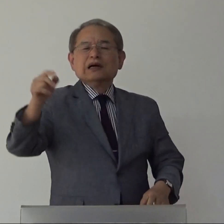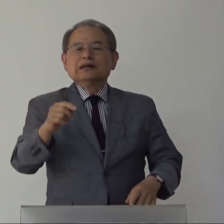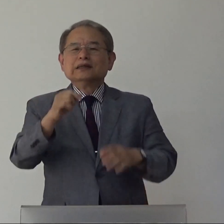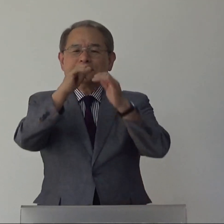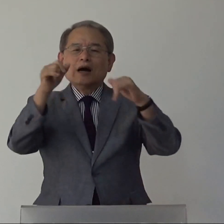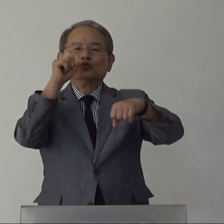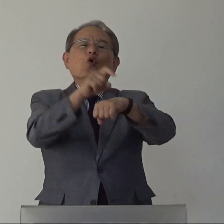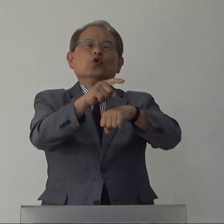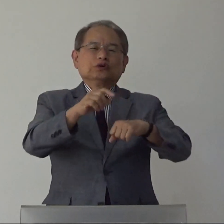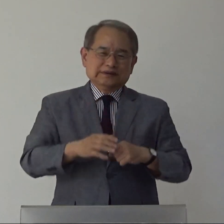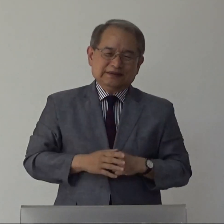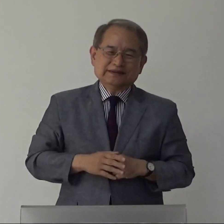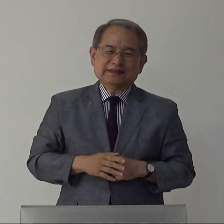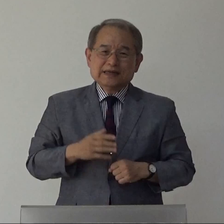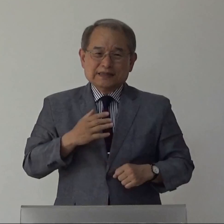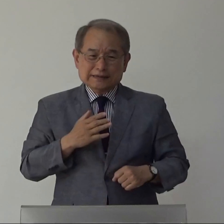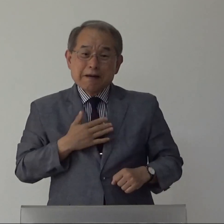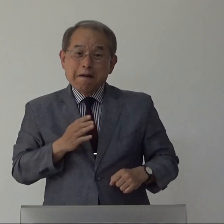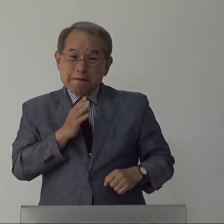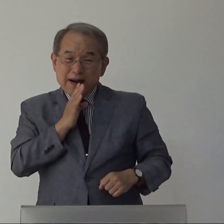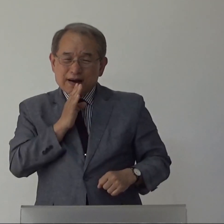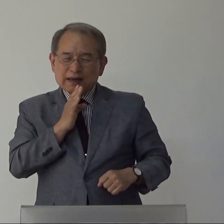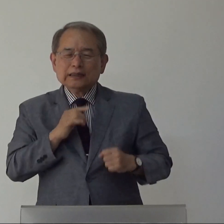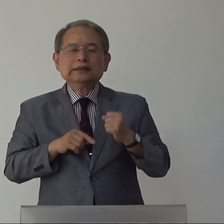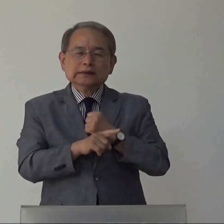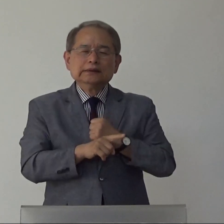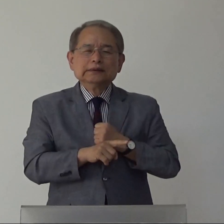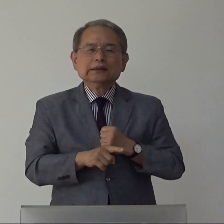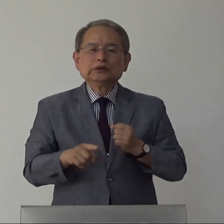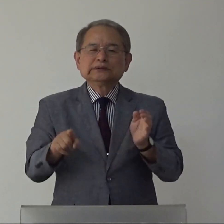초보신앙은 나만 우선되는 신앙입니다.